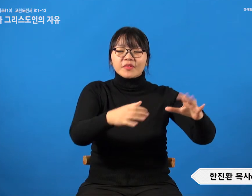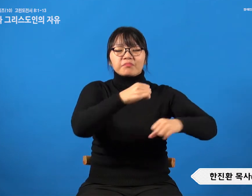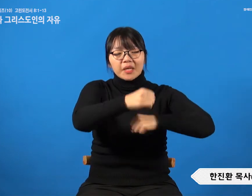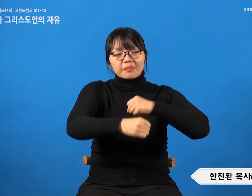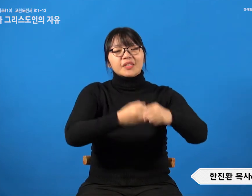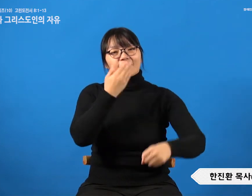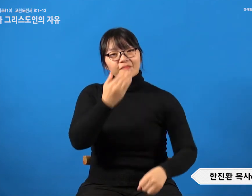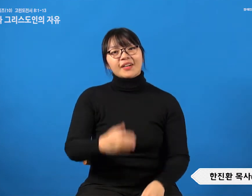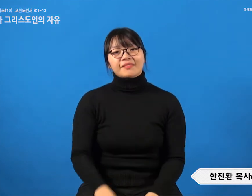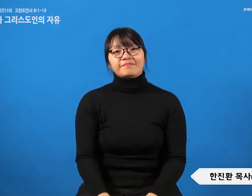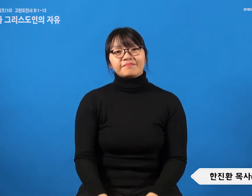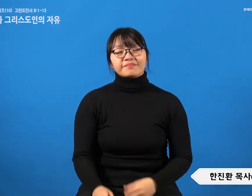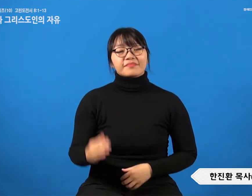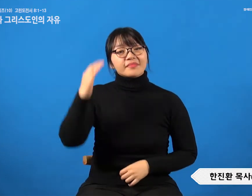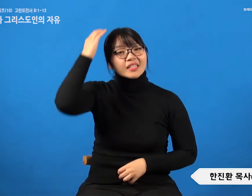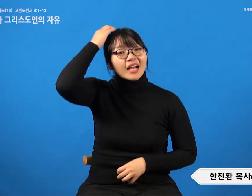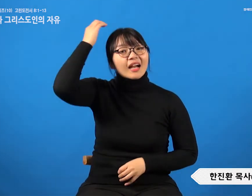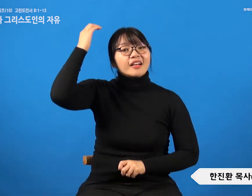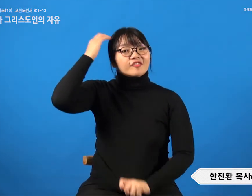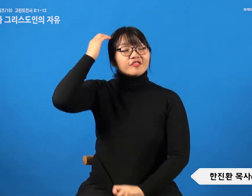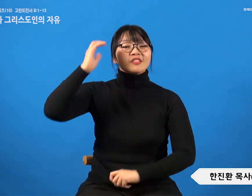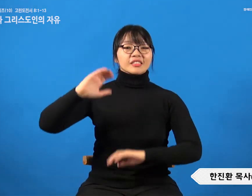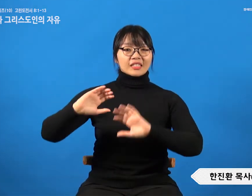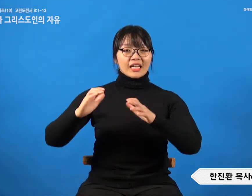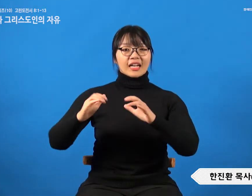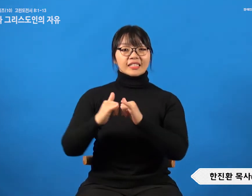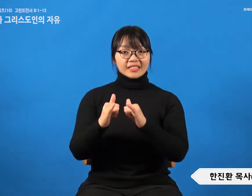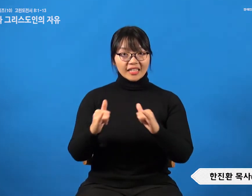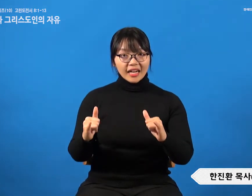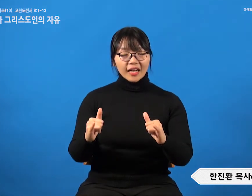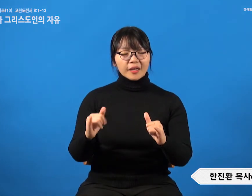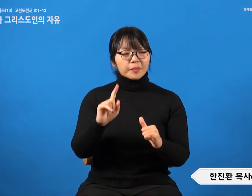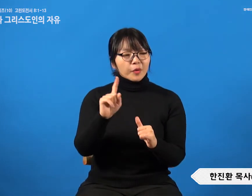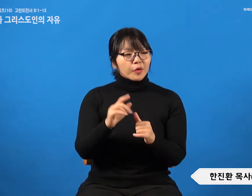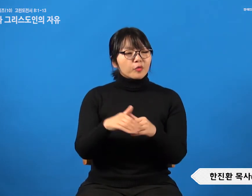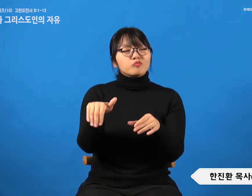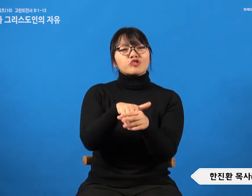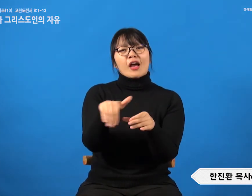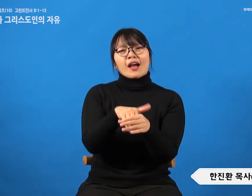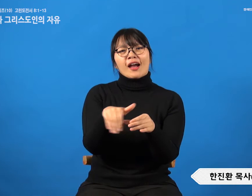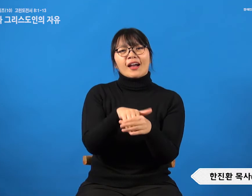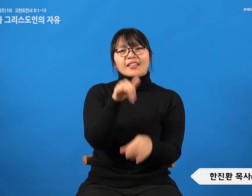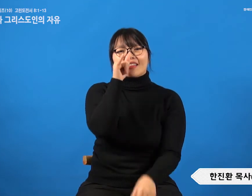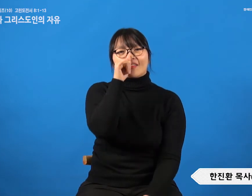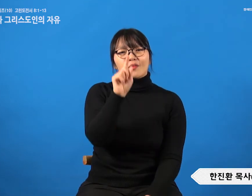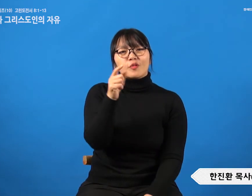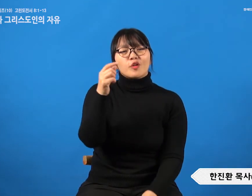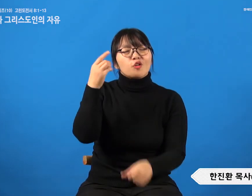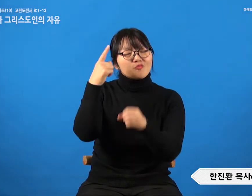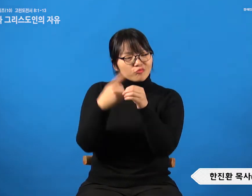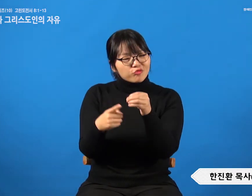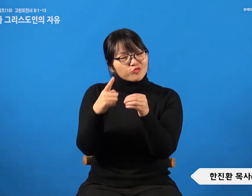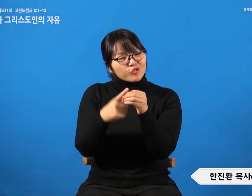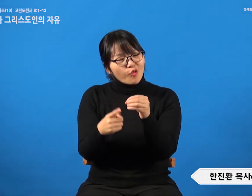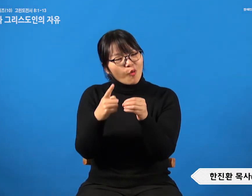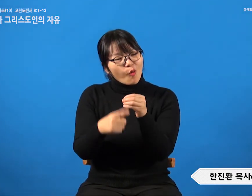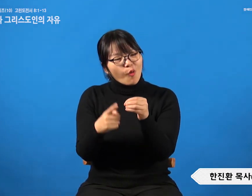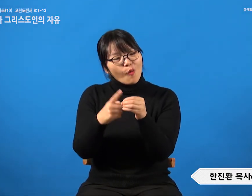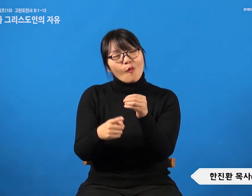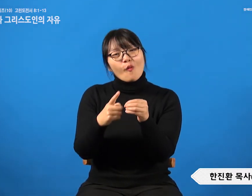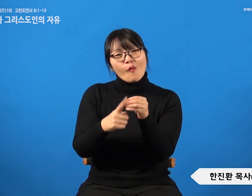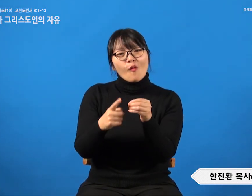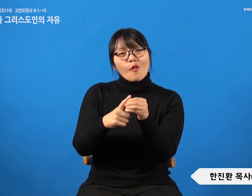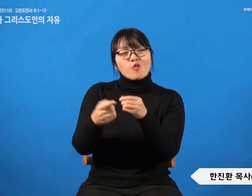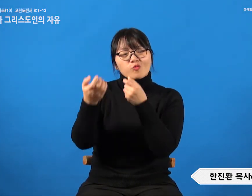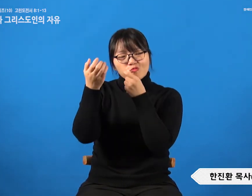우리나라 사람들은 워낙 불교 문화, 유교 문화에 오래 젖어 살다 보니까 이 믿는